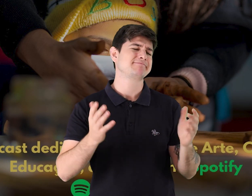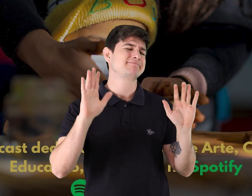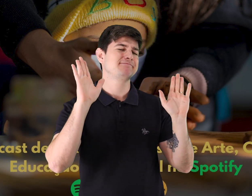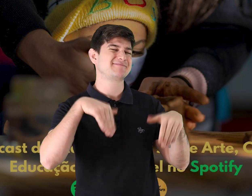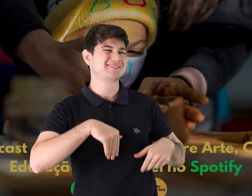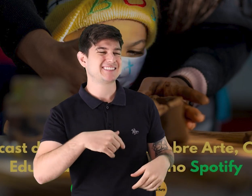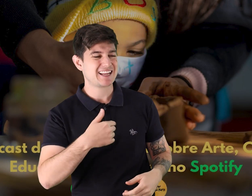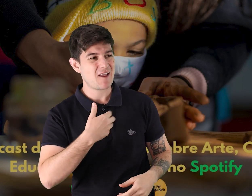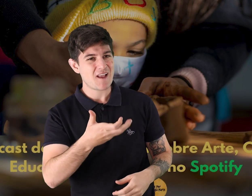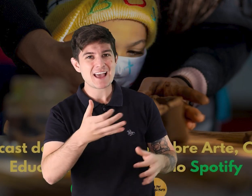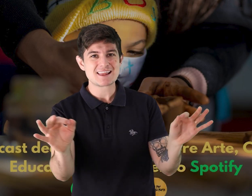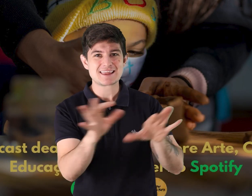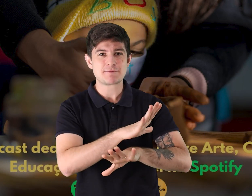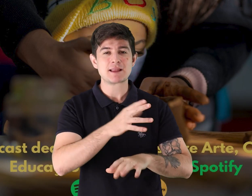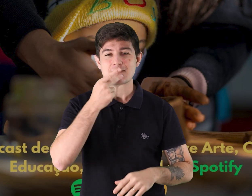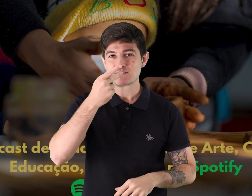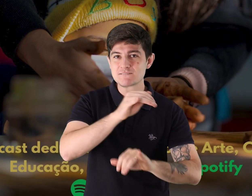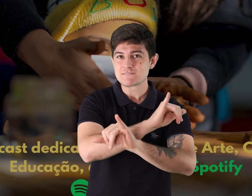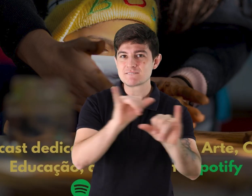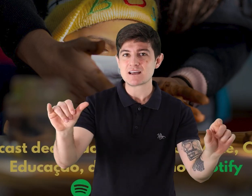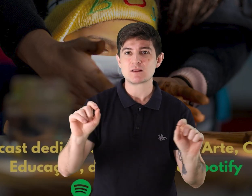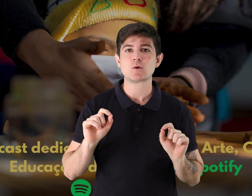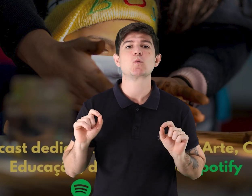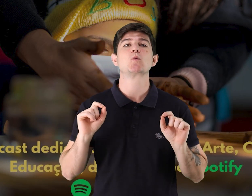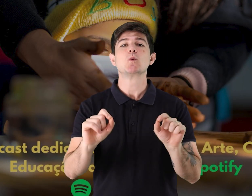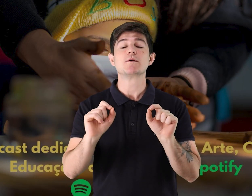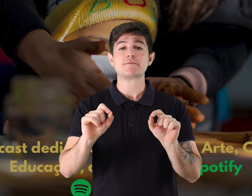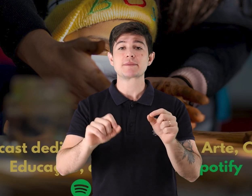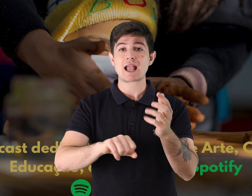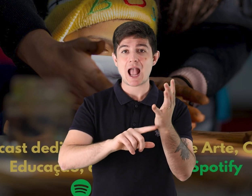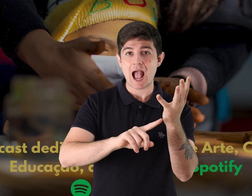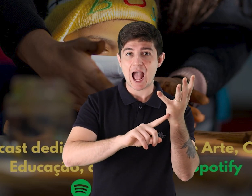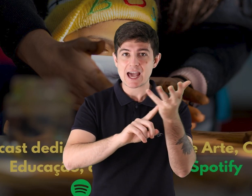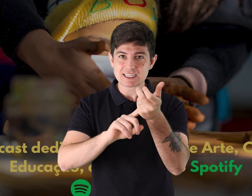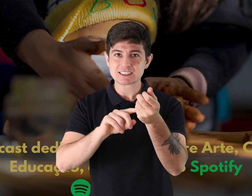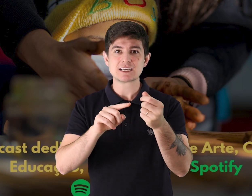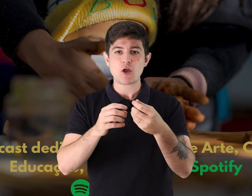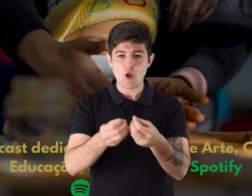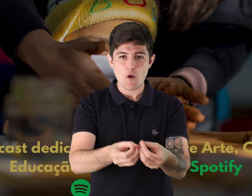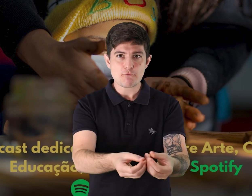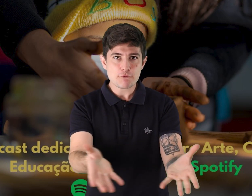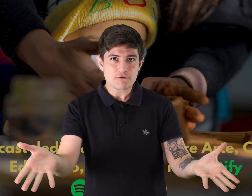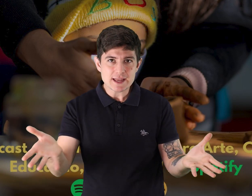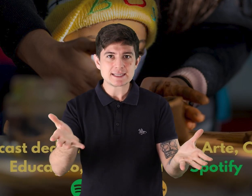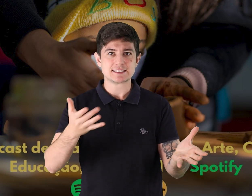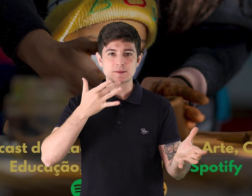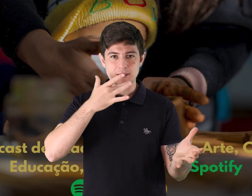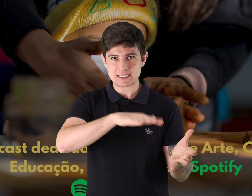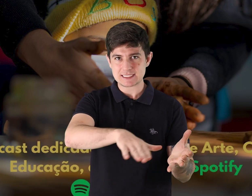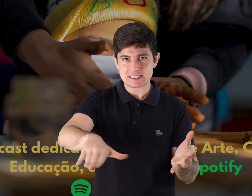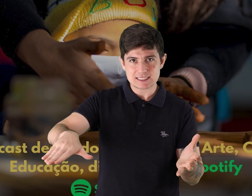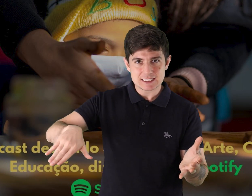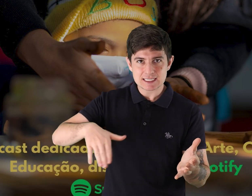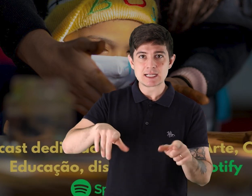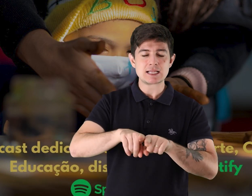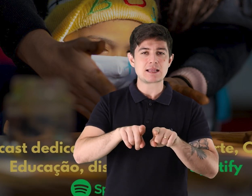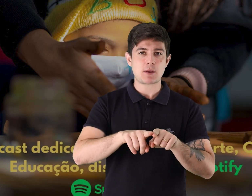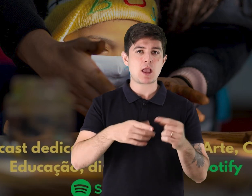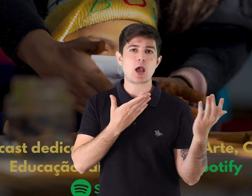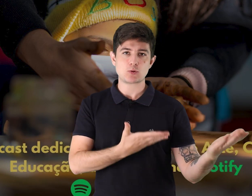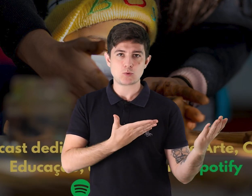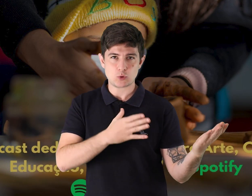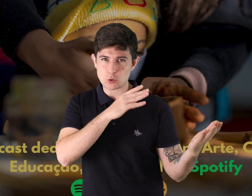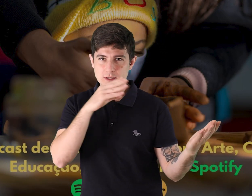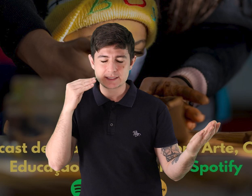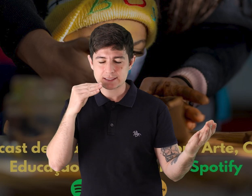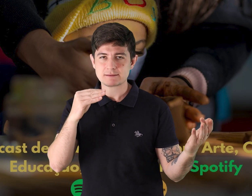Obrigada, Márcia. Imagine, Patrícia, eu quero encerrar dizendo que a arte oferecida às